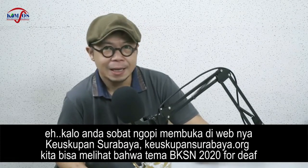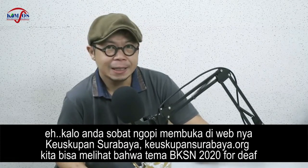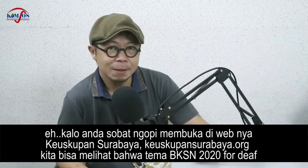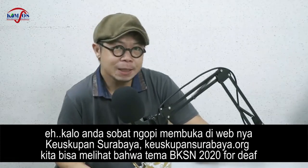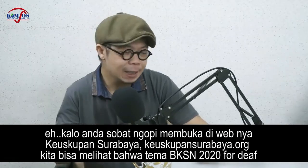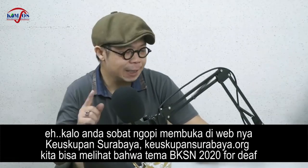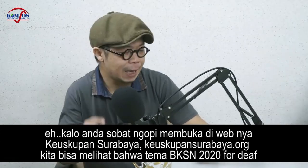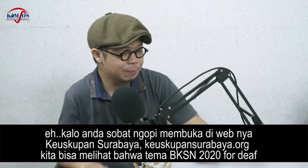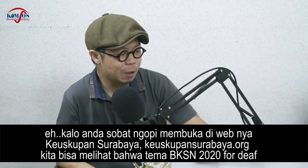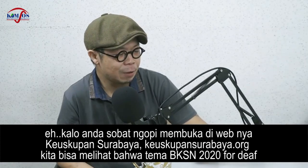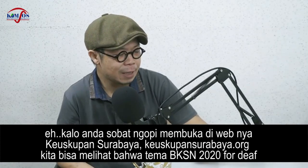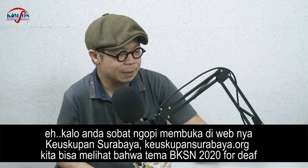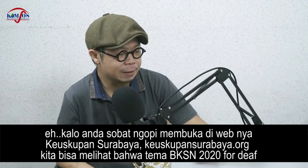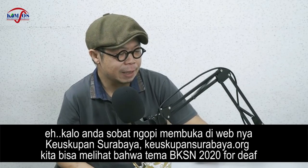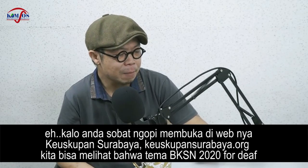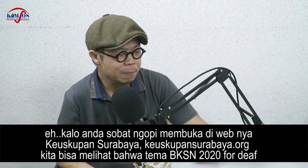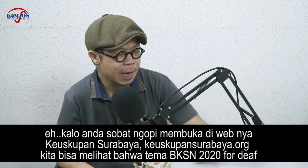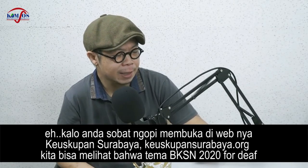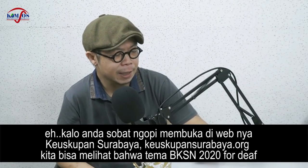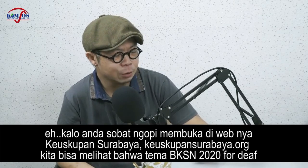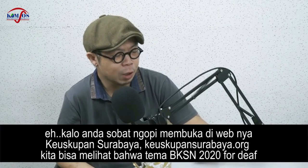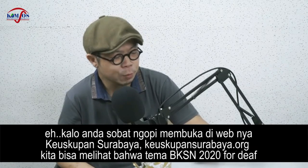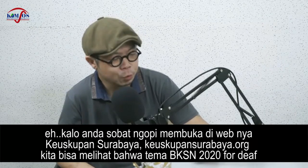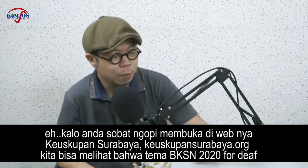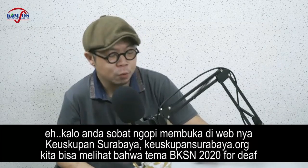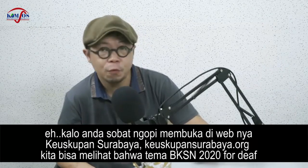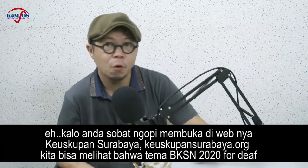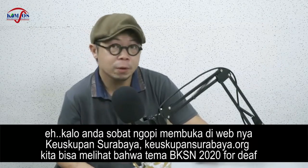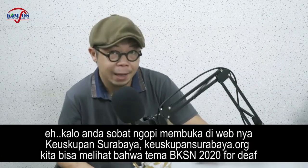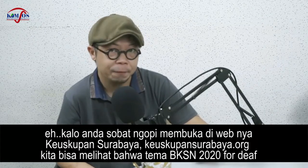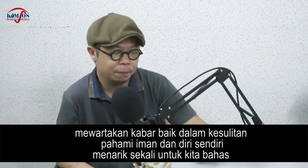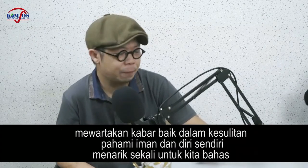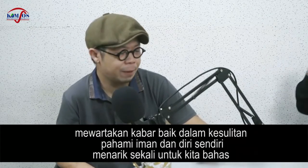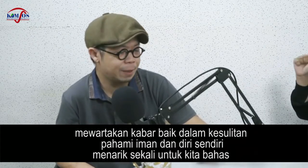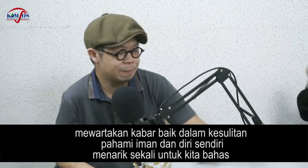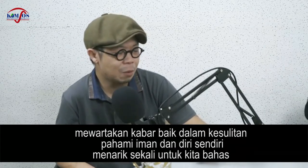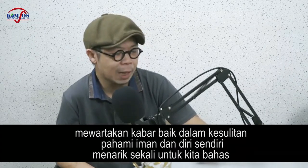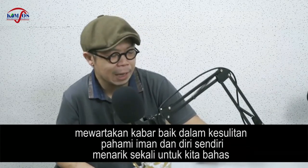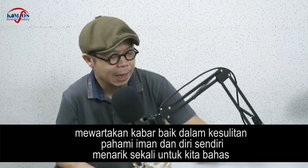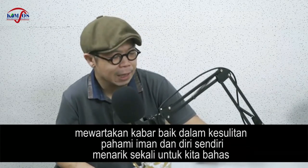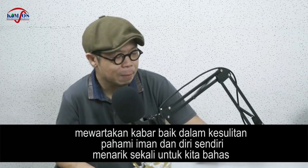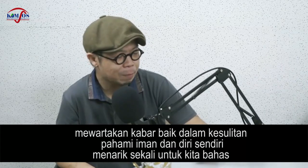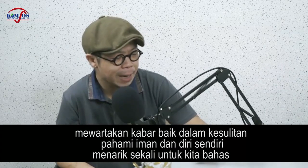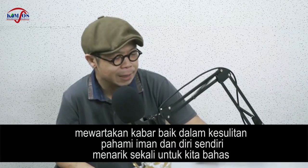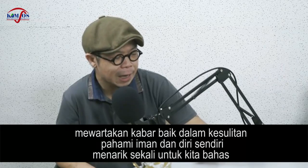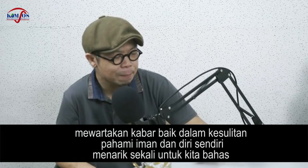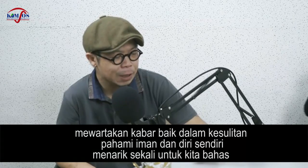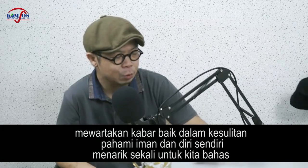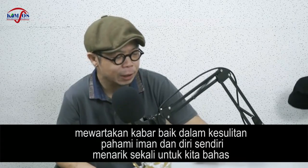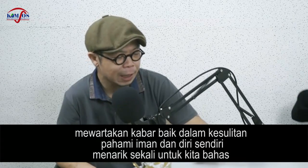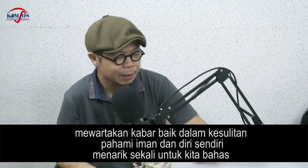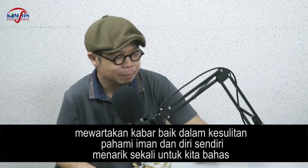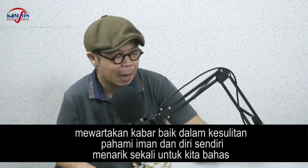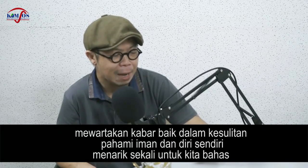kita bisa ngeliat bahwa tema bksn 2020 for Dev mewartakan kabar baik dalam